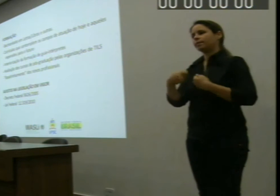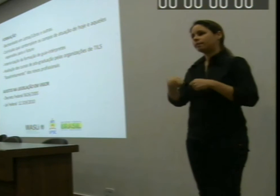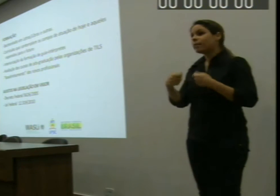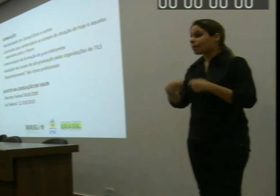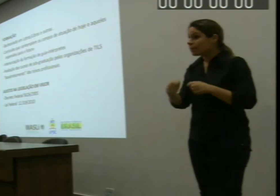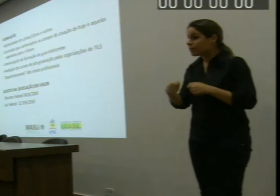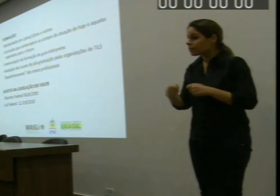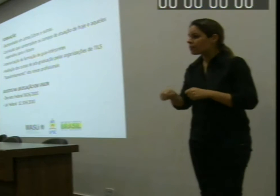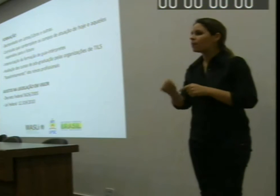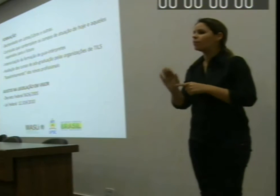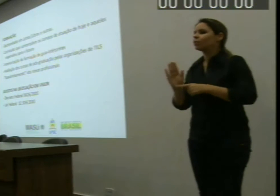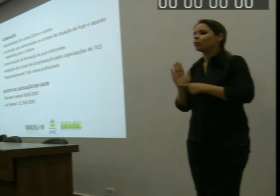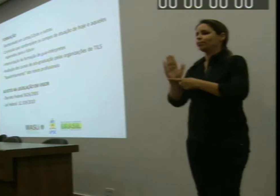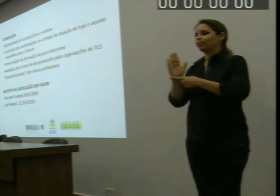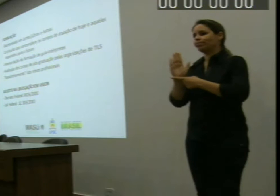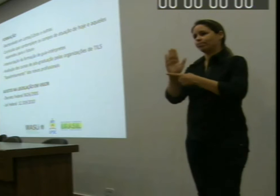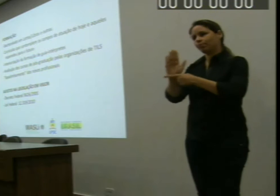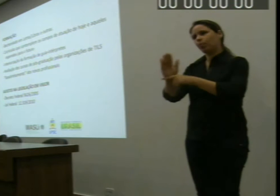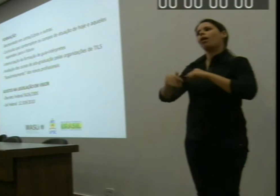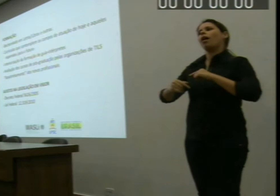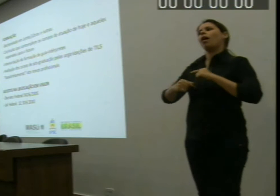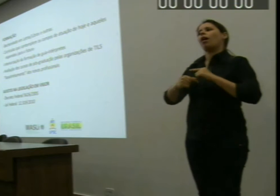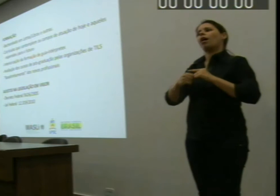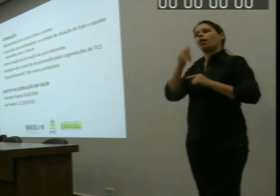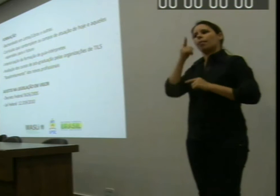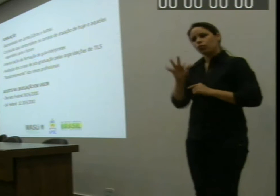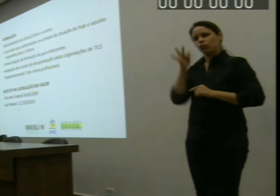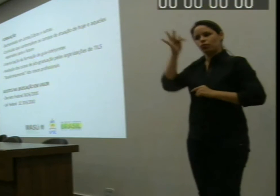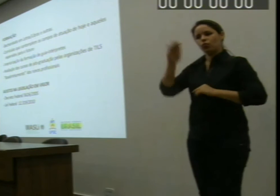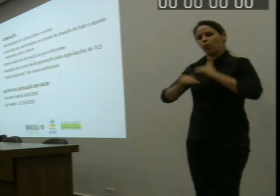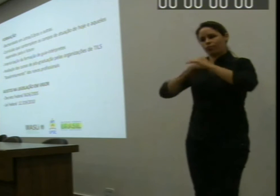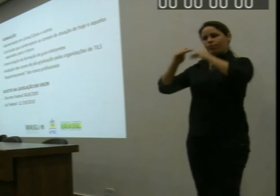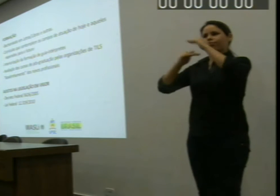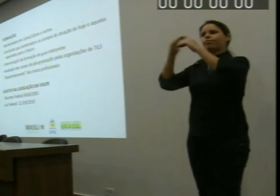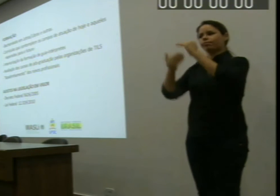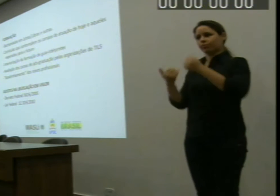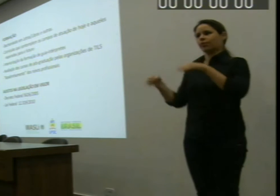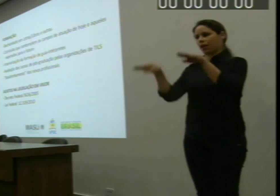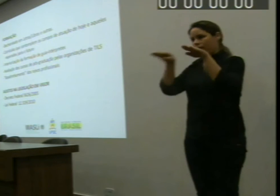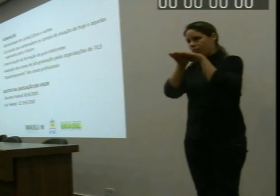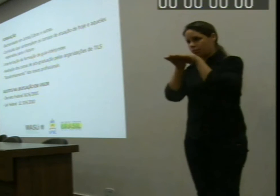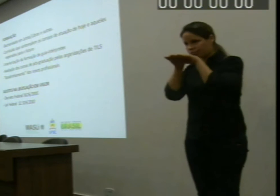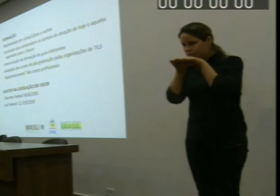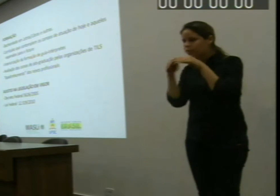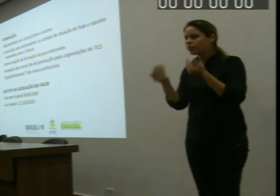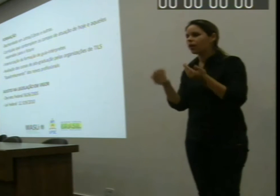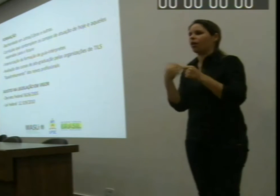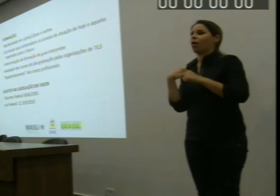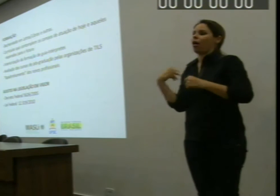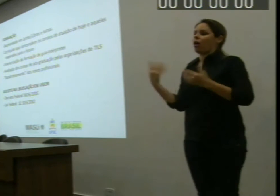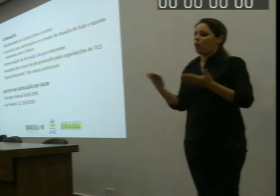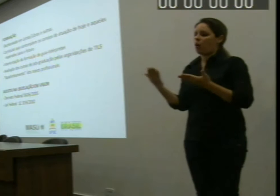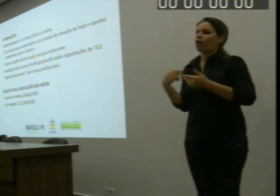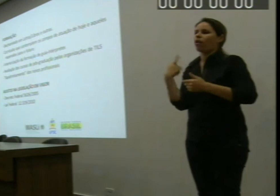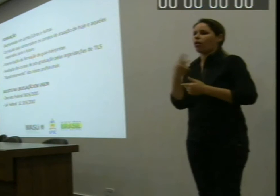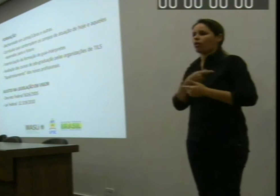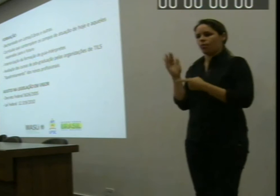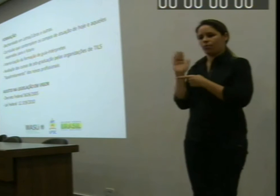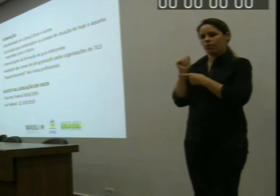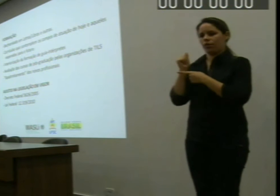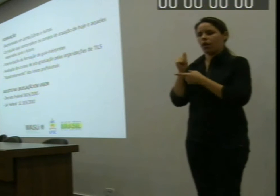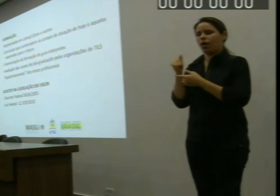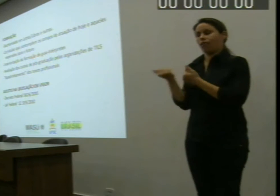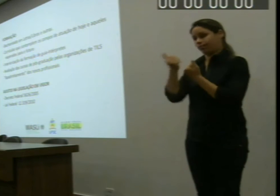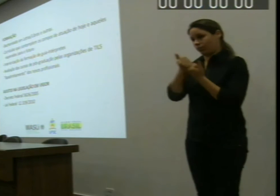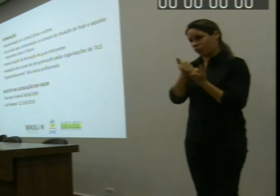e e cru Ele ainda tá verde mas a gente vai abraçá-lo vamos tutorar vamos apadrinhar para que